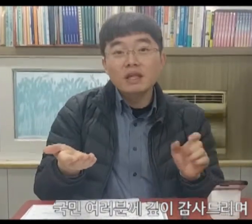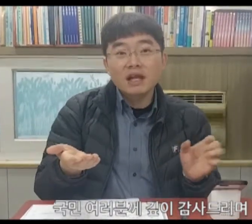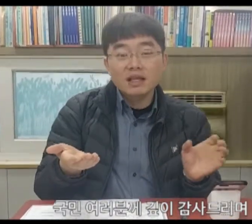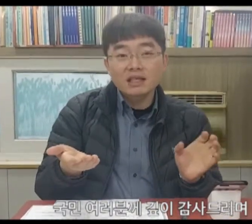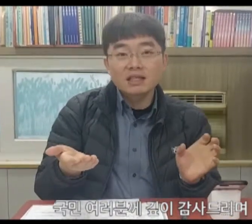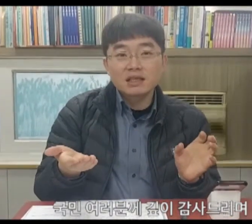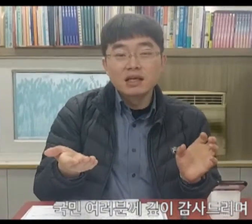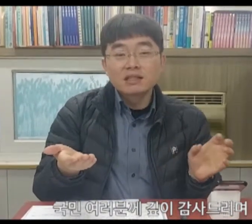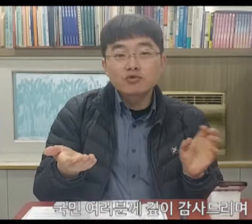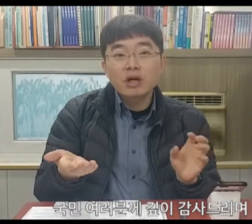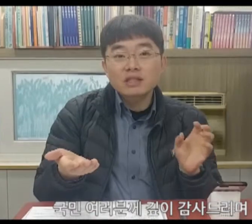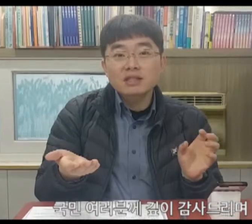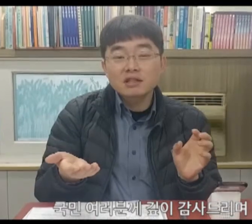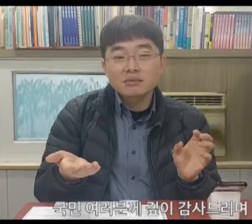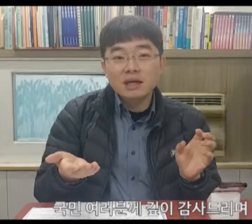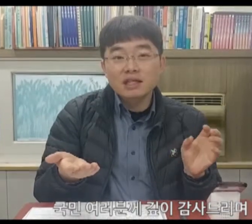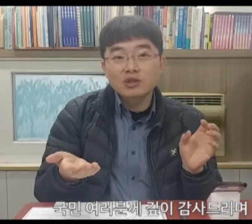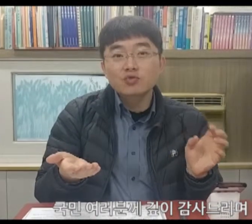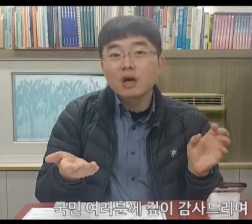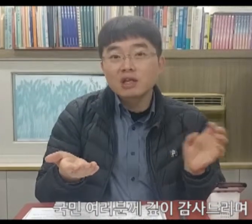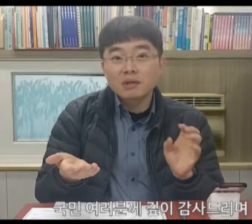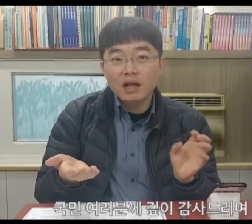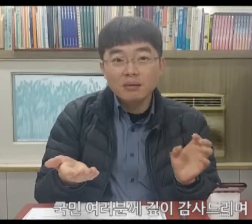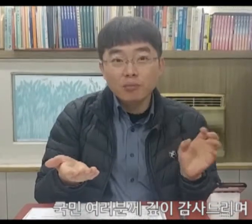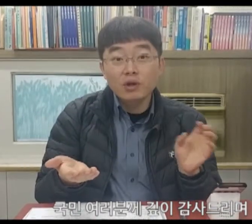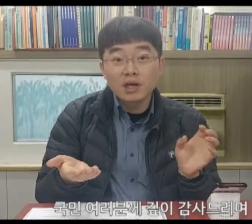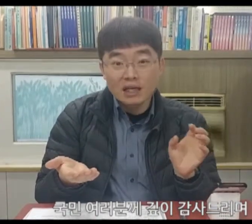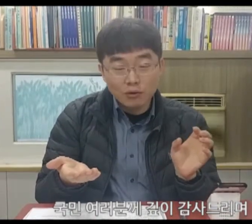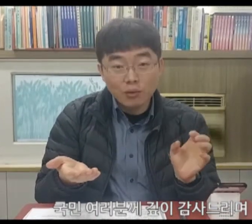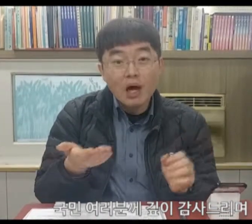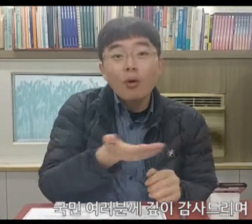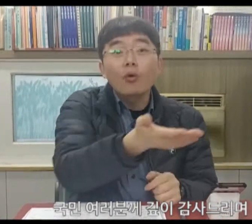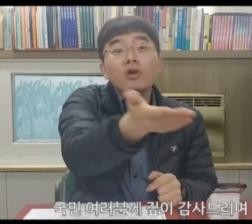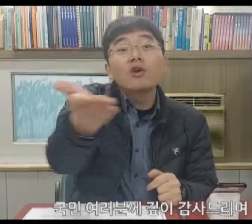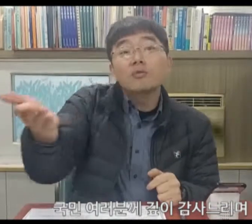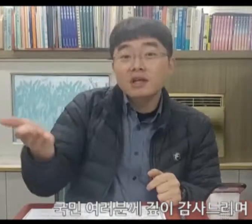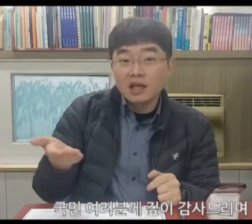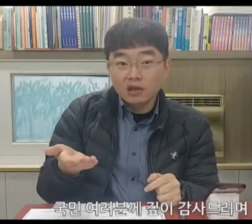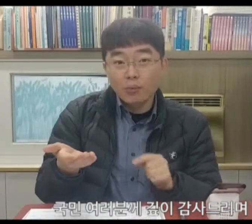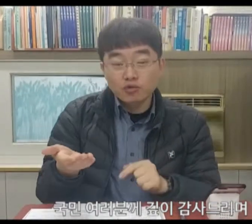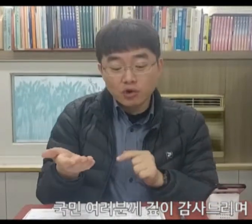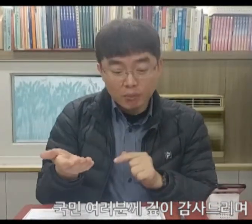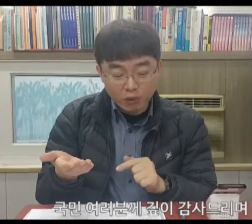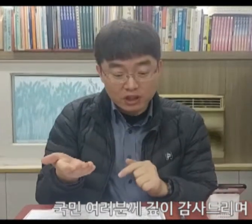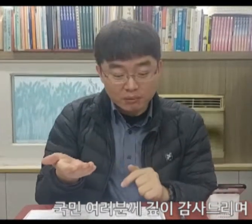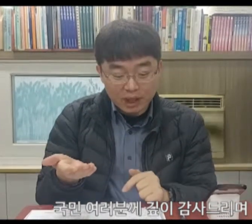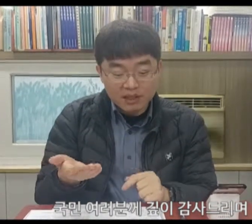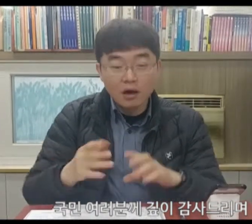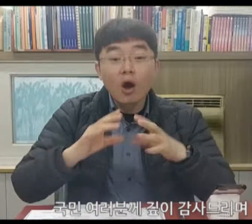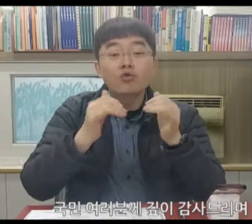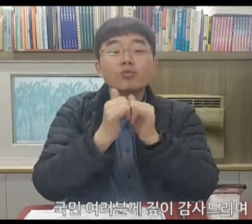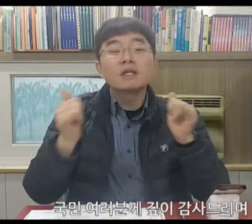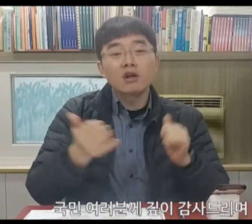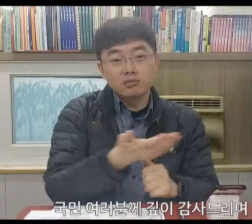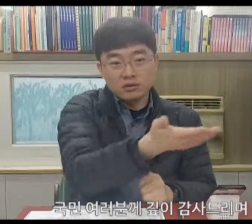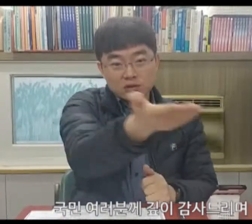국민이라는 게 사실은 수화를 쓰긴 썼지만 이게 중요한 의미라는 포인트가 아니고 오히려 여러분이라는 게 더 중요한 포인트입니다. 그래서 국민